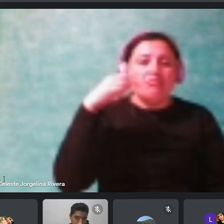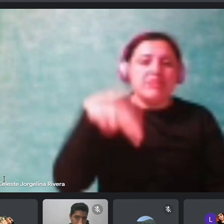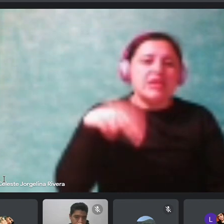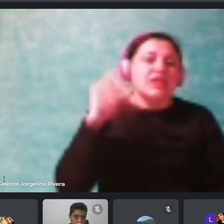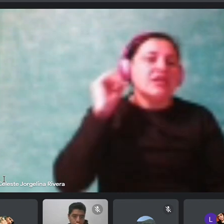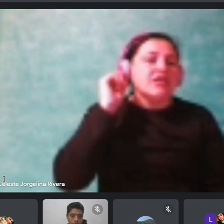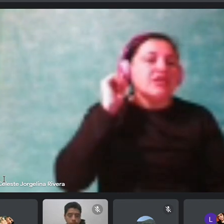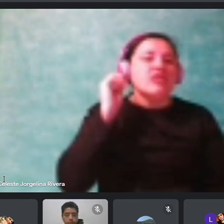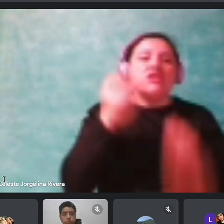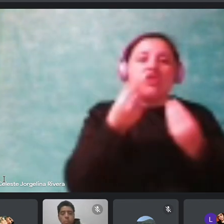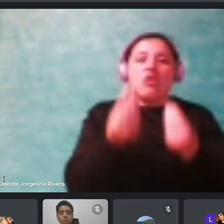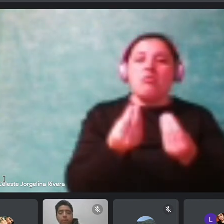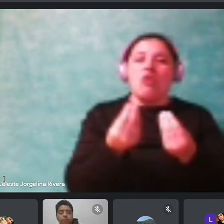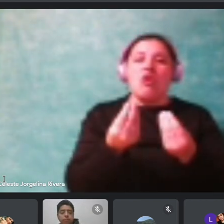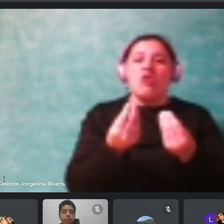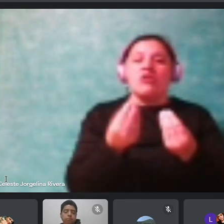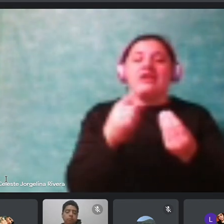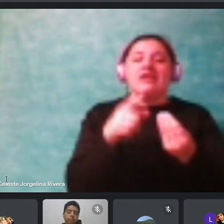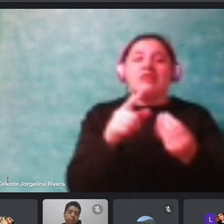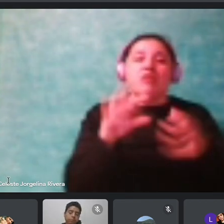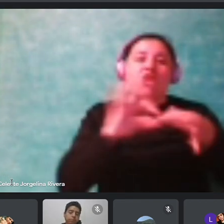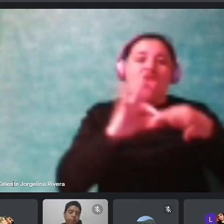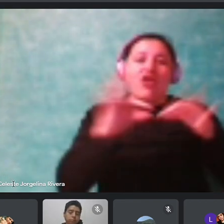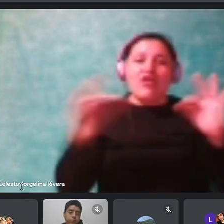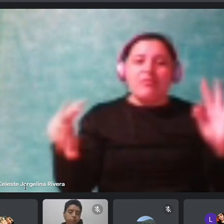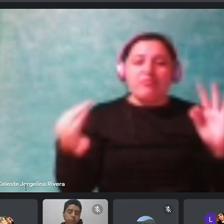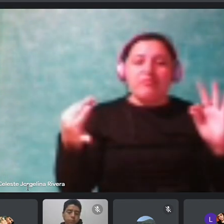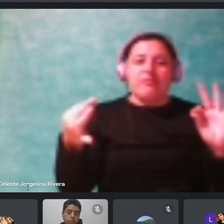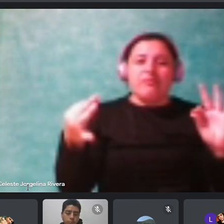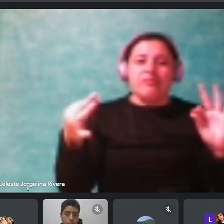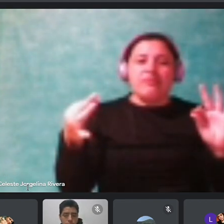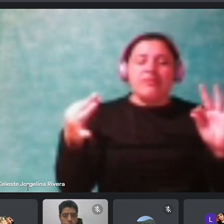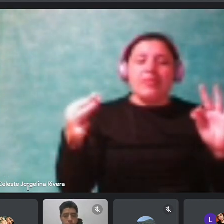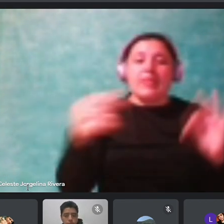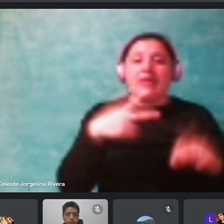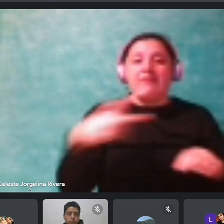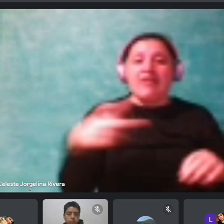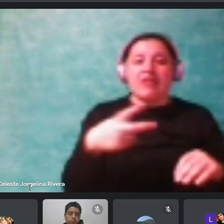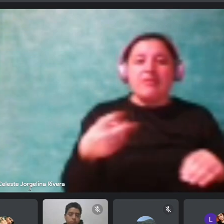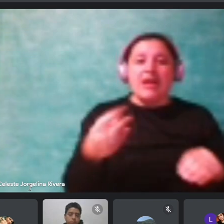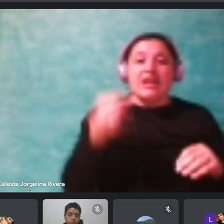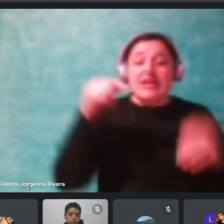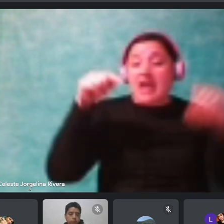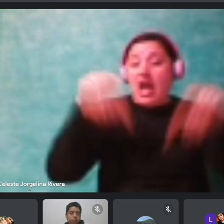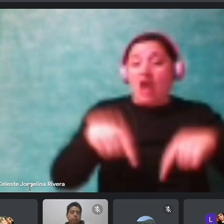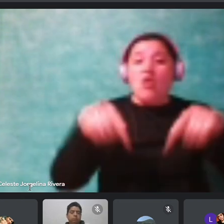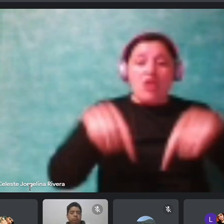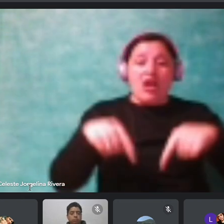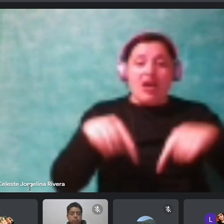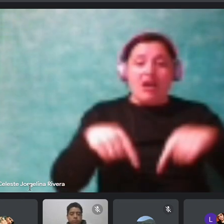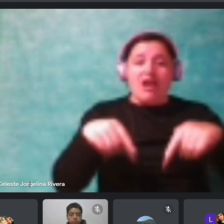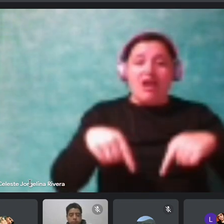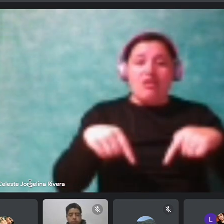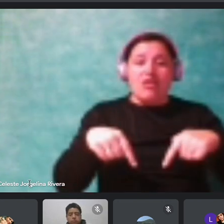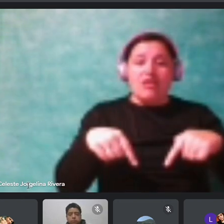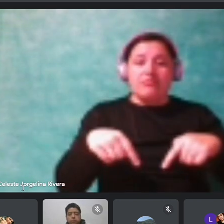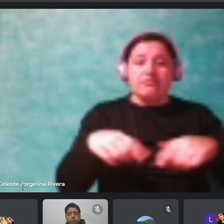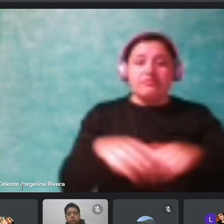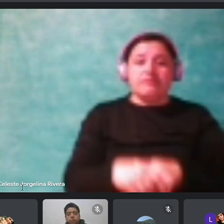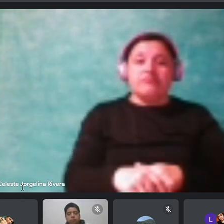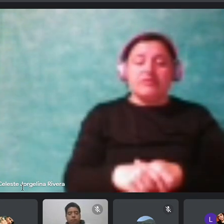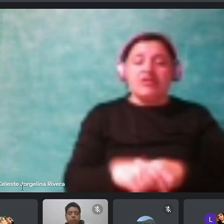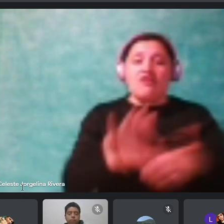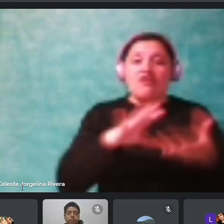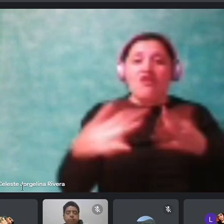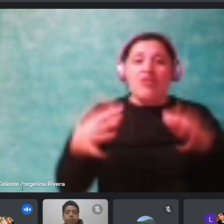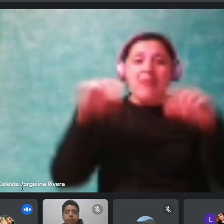forma parte de la frase verbal que me indica que algo está pasando en este momento. ¿Sí? Se está